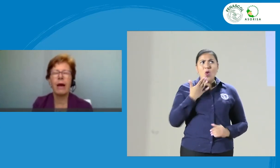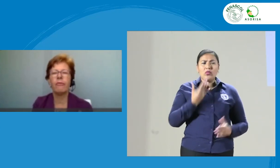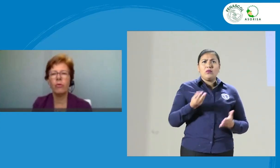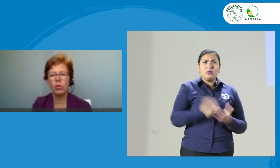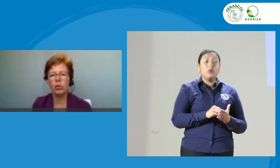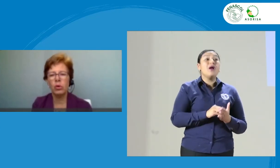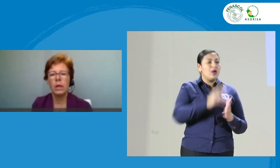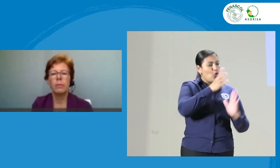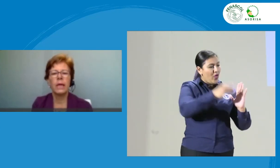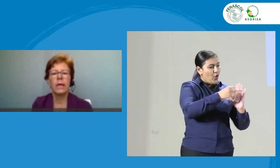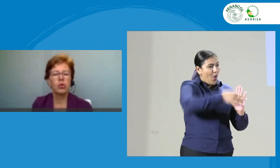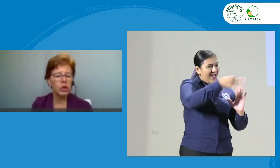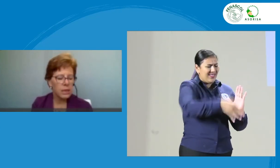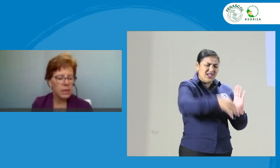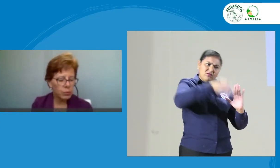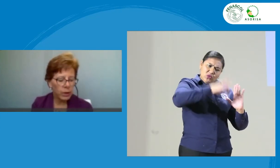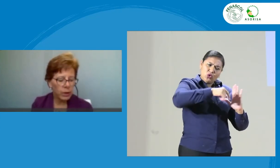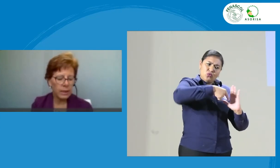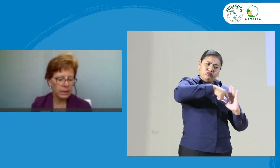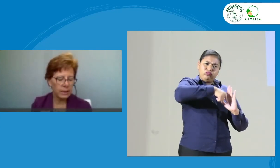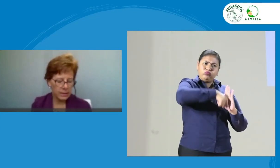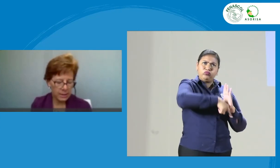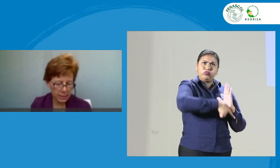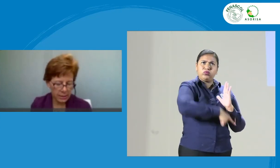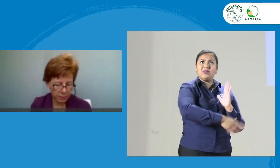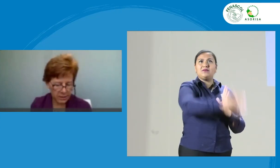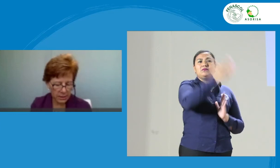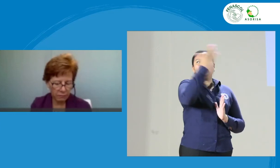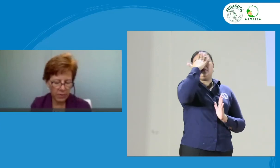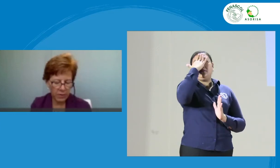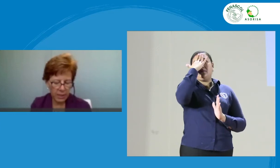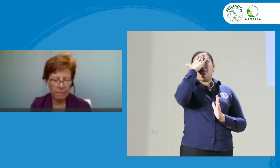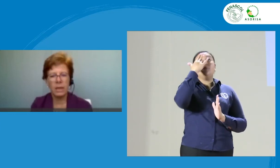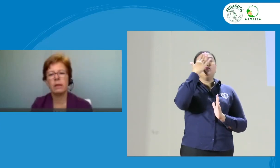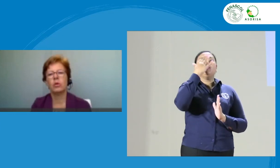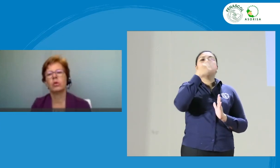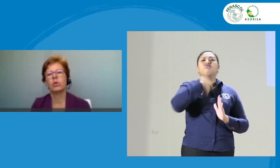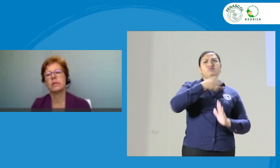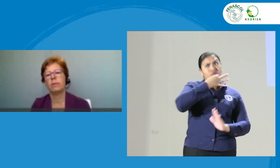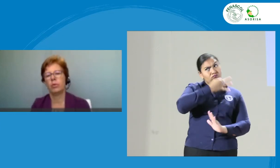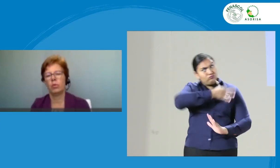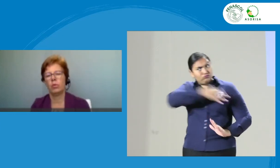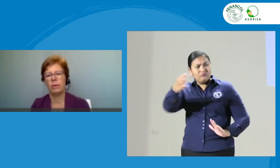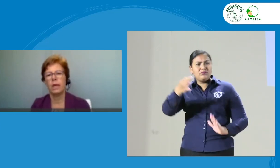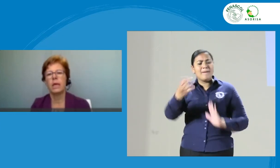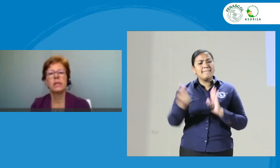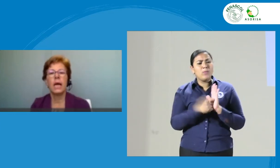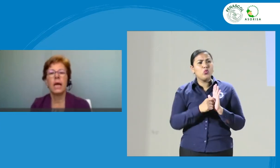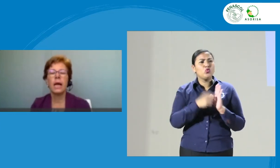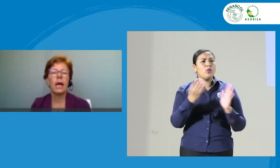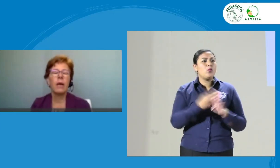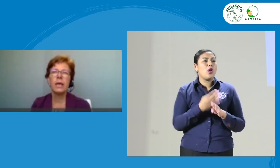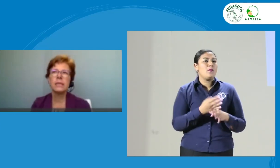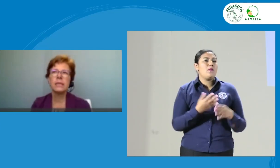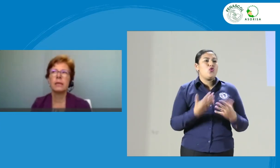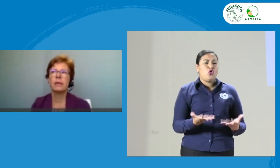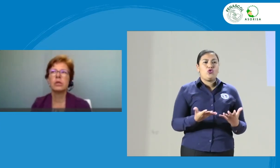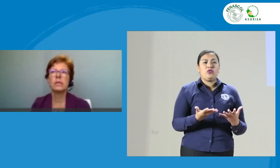ética a fondo para que ustedes puedan decir específicamente dónde está el problema. Ya cada vez